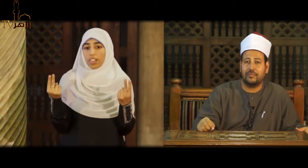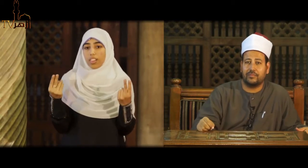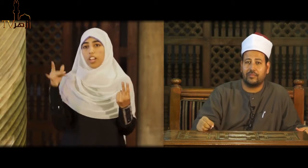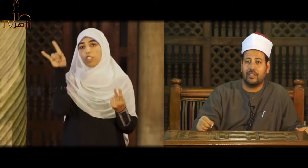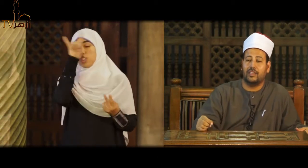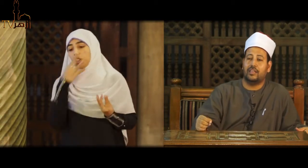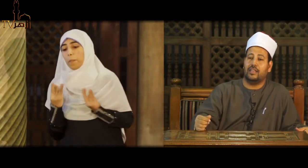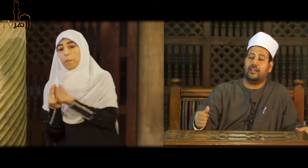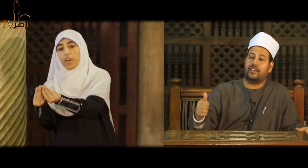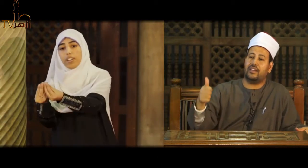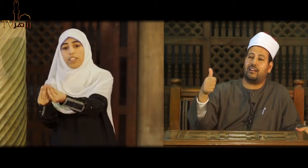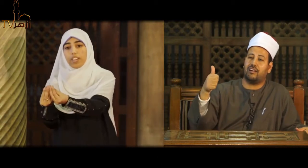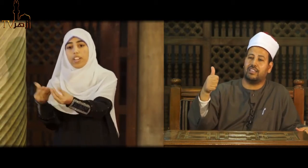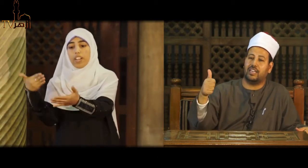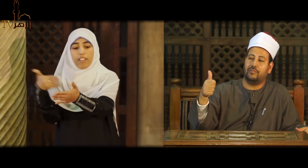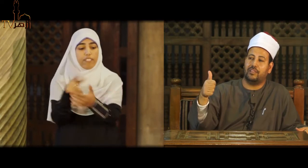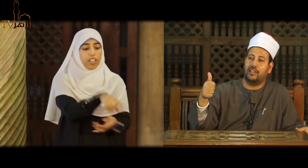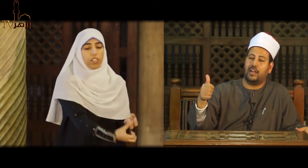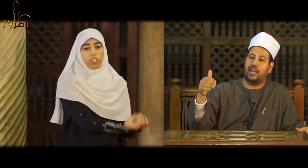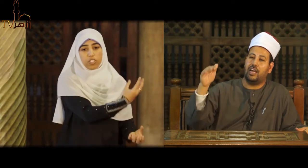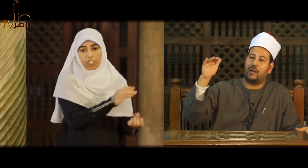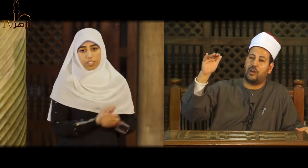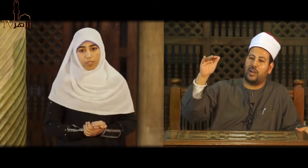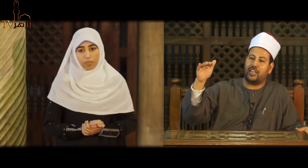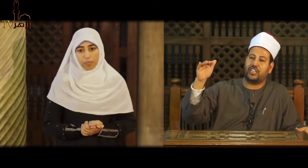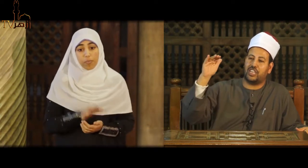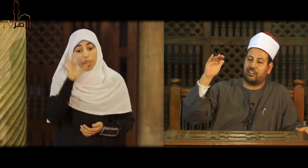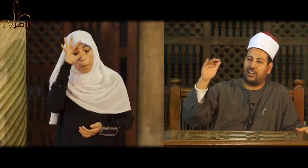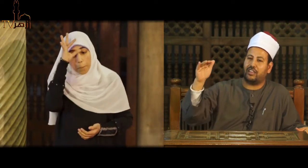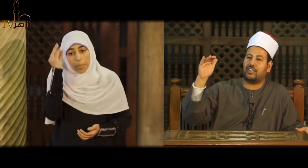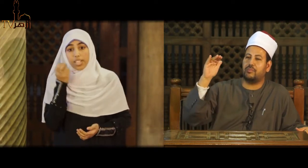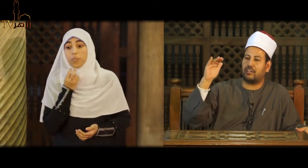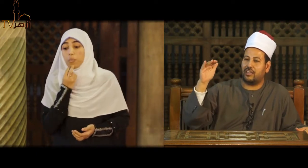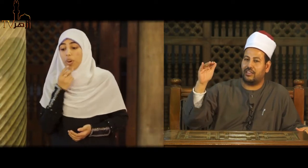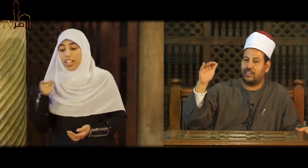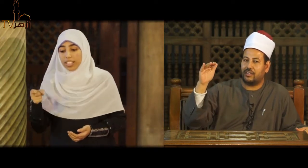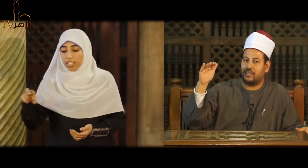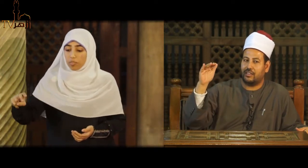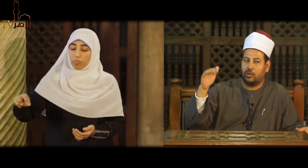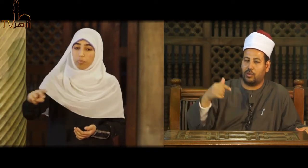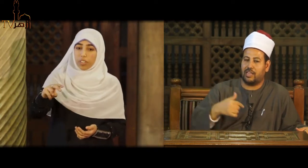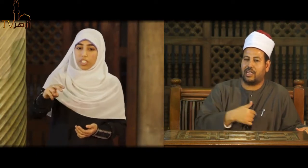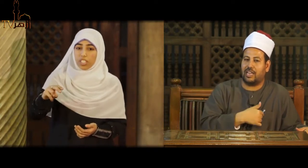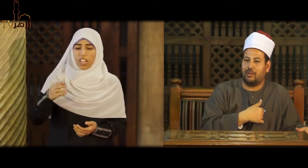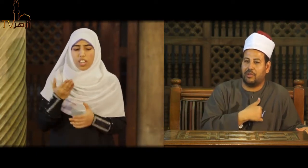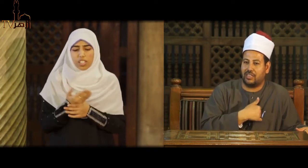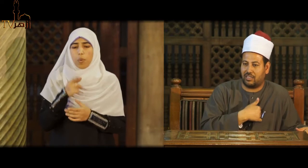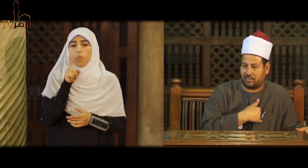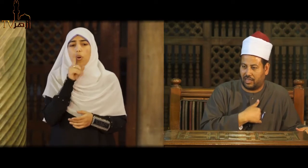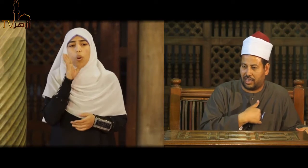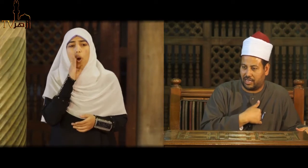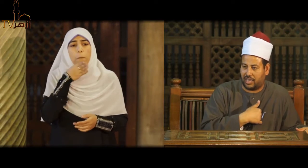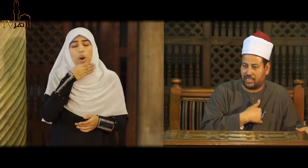الحديث: إن كان خرج على أبوين شيخين كبيرين، وذلك العمل